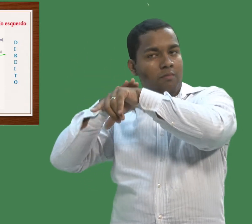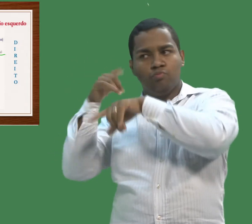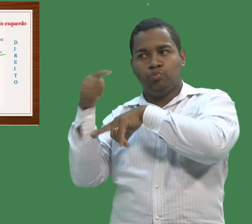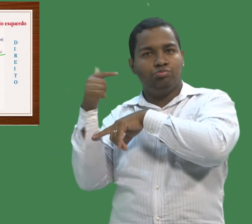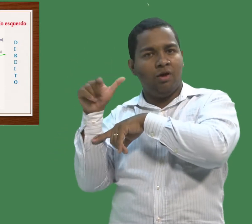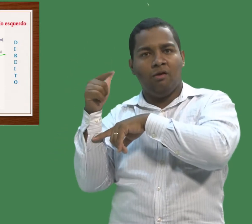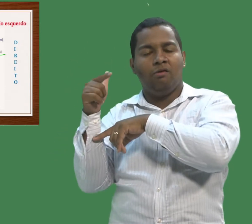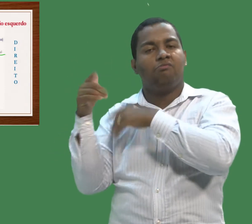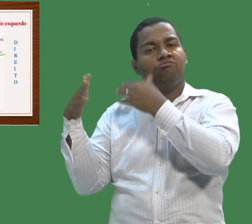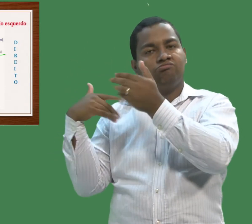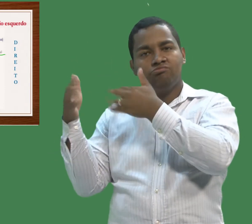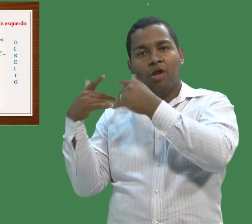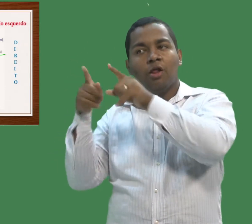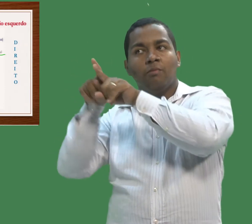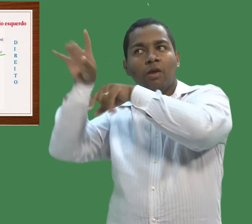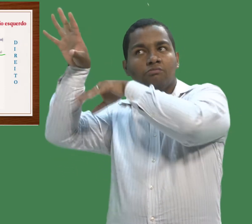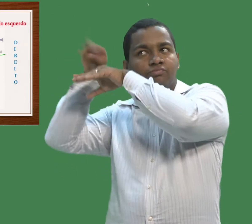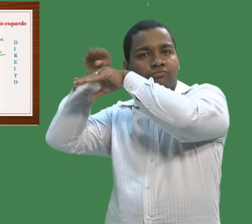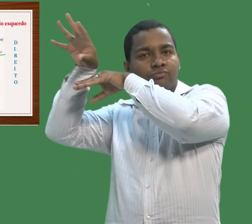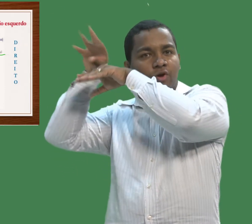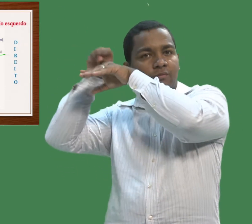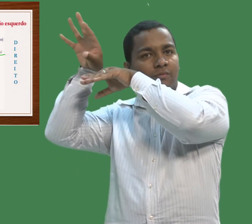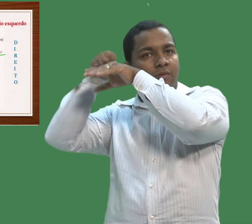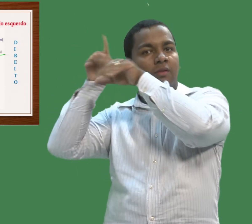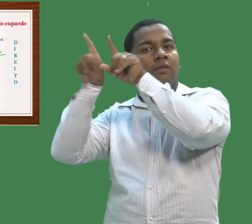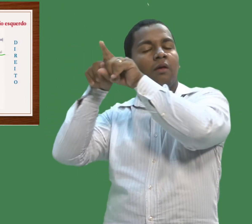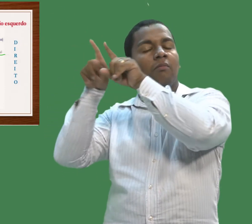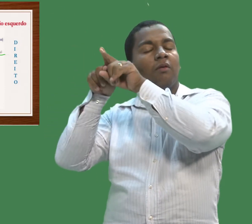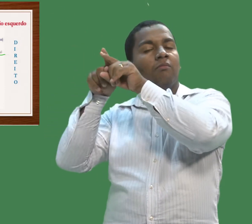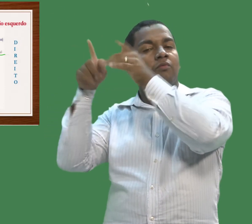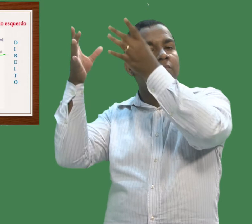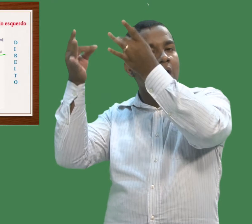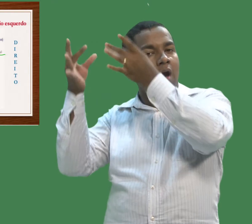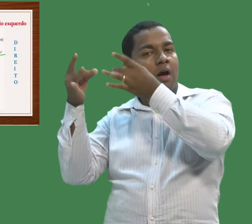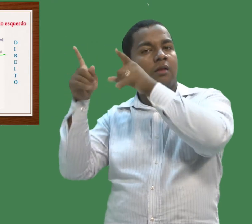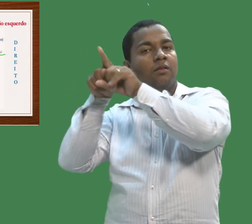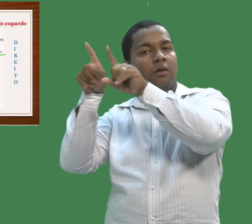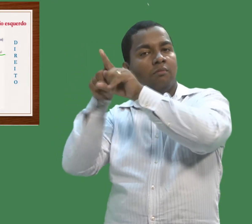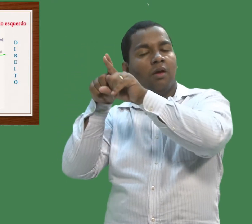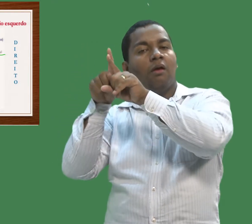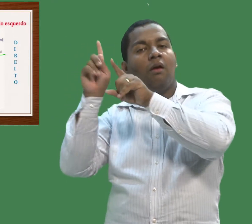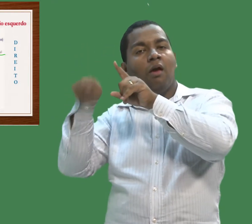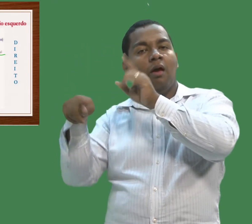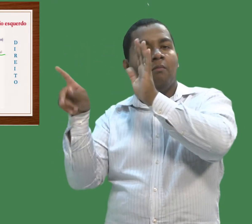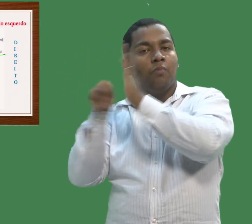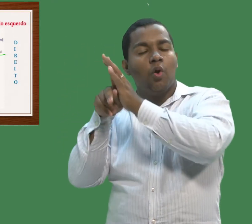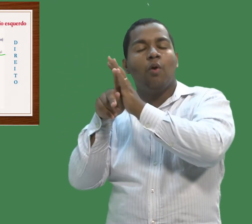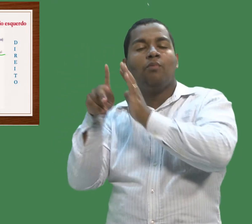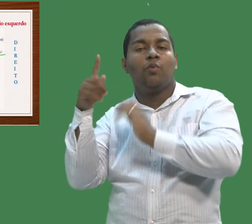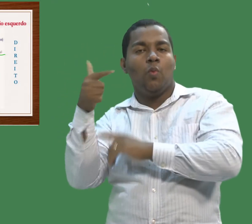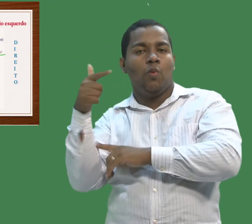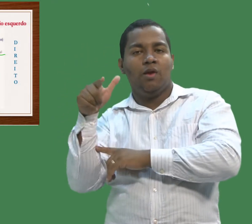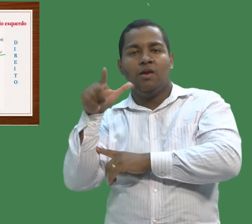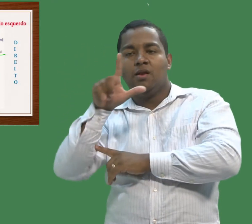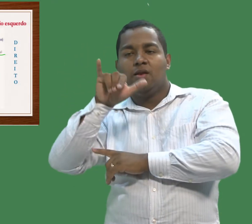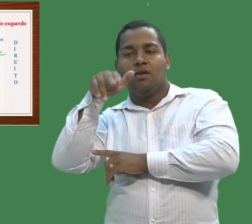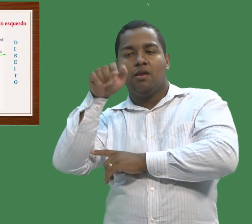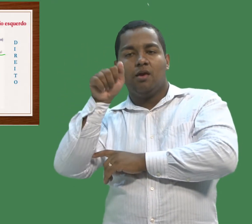marca de tempo, vai ser receptivo, vai ser tácito, vai ser gestáltico, não